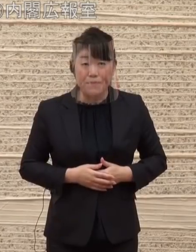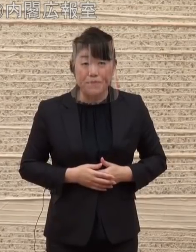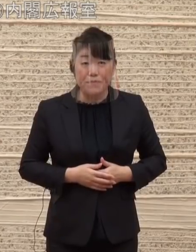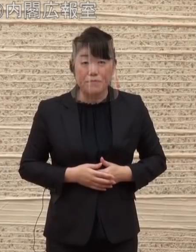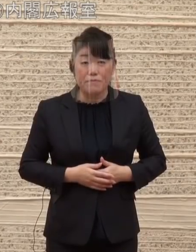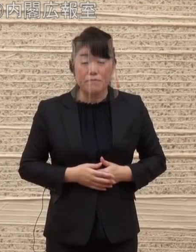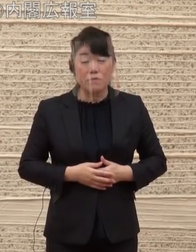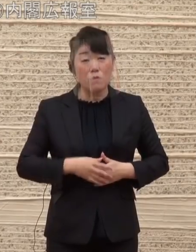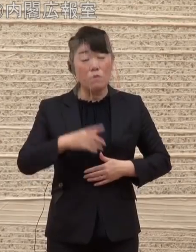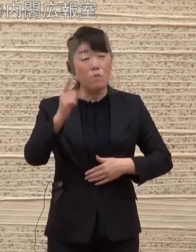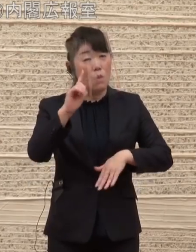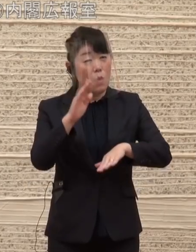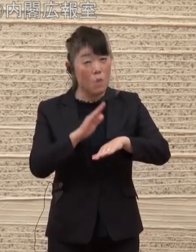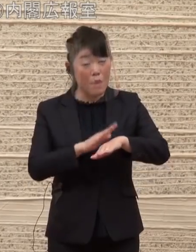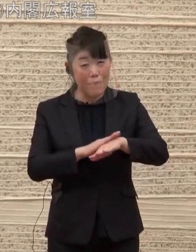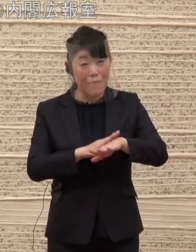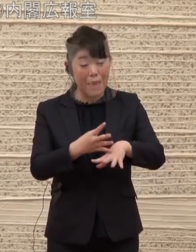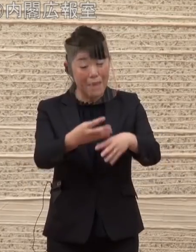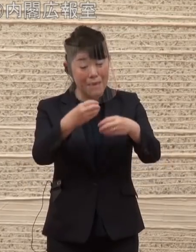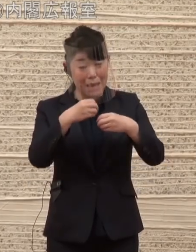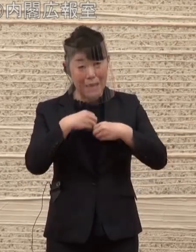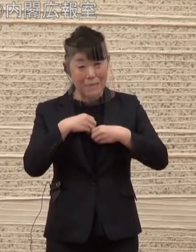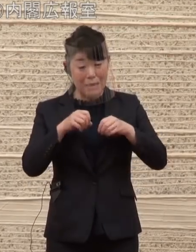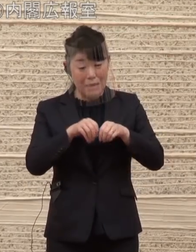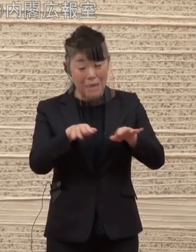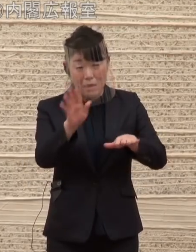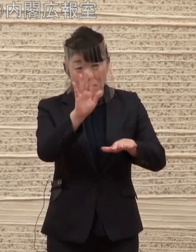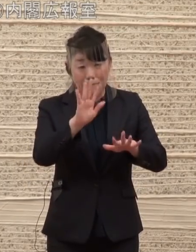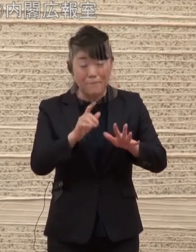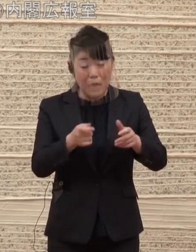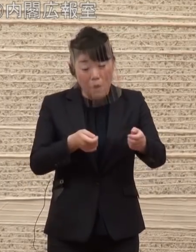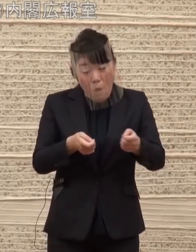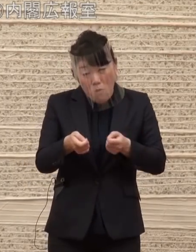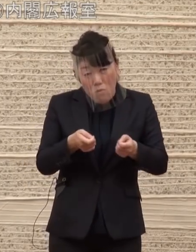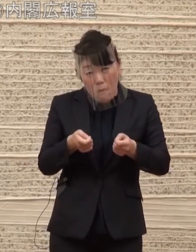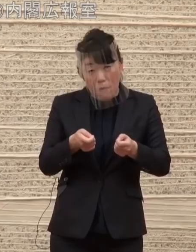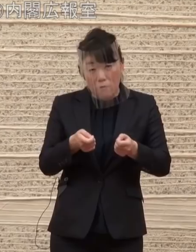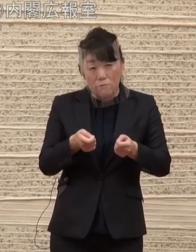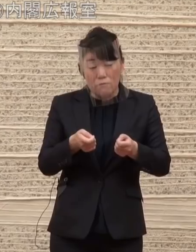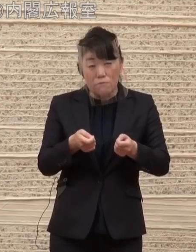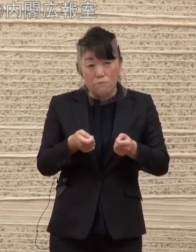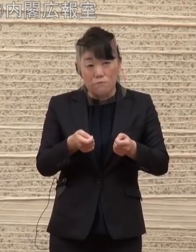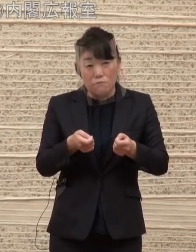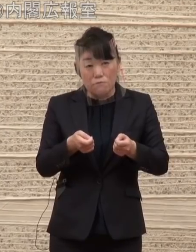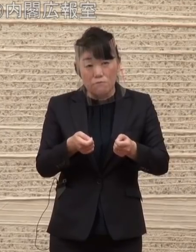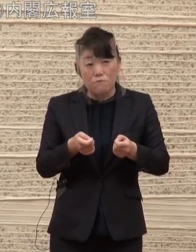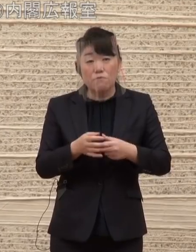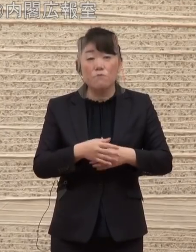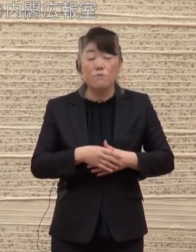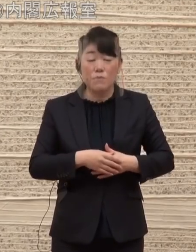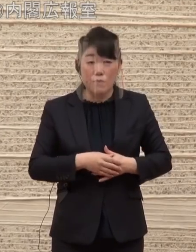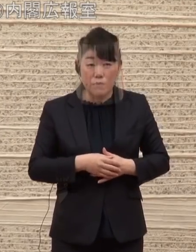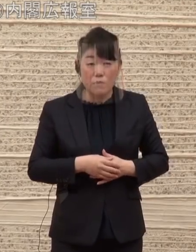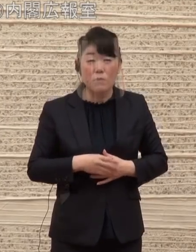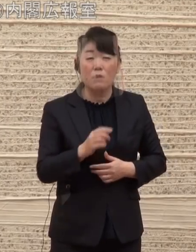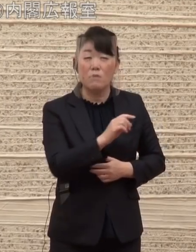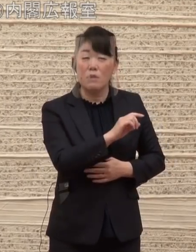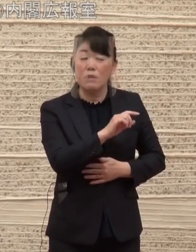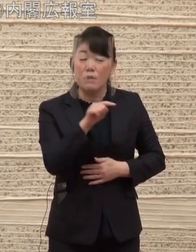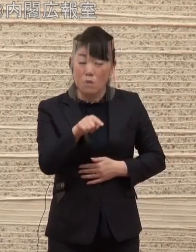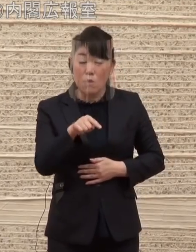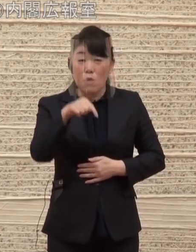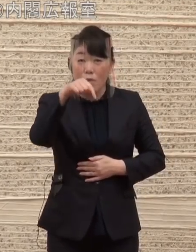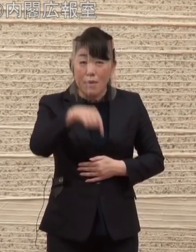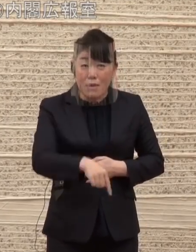どのように感染の拡大をコントロールできるかその中でどうすれば様々なことが実施できるかという